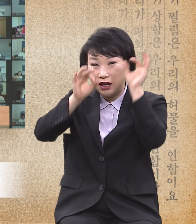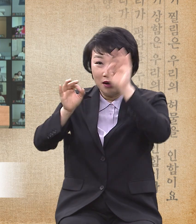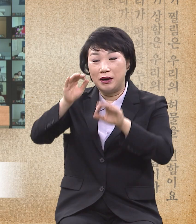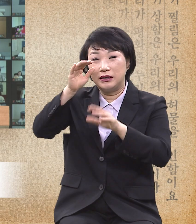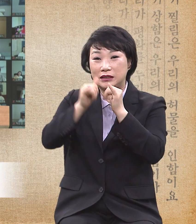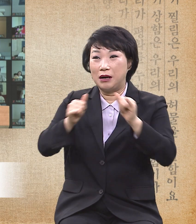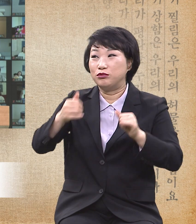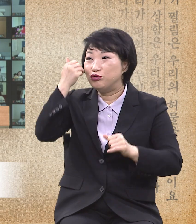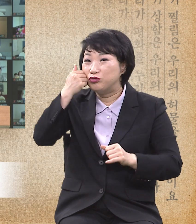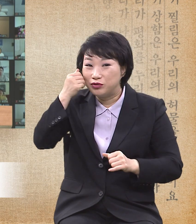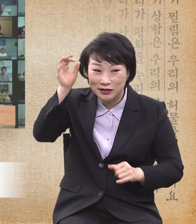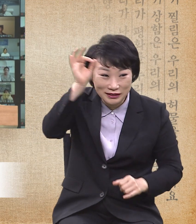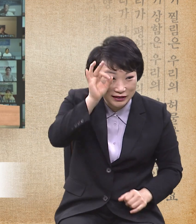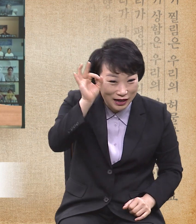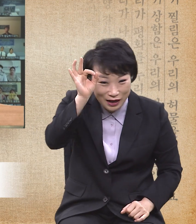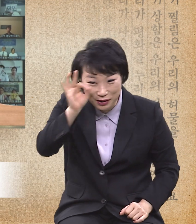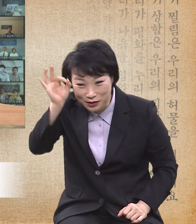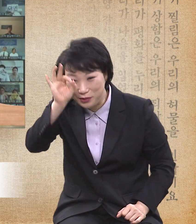찾으시느니라.